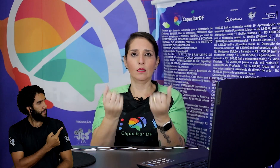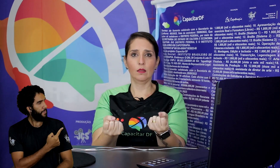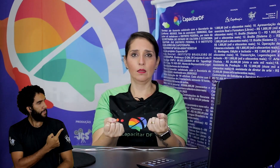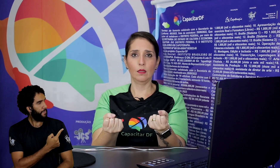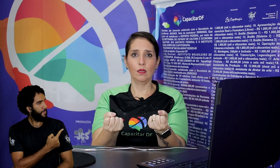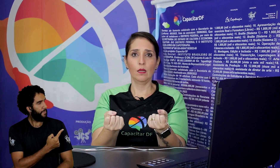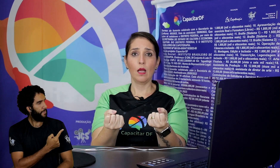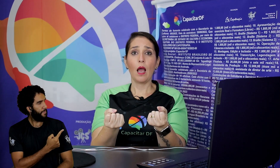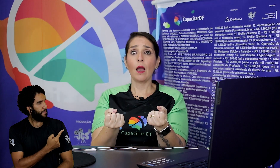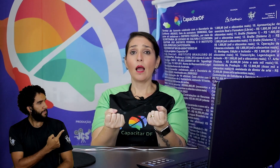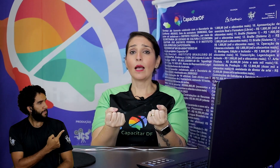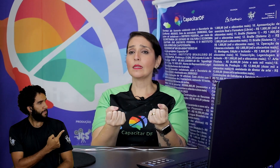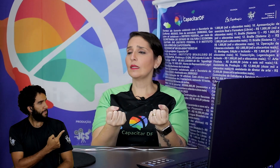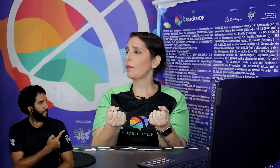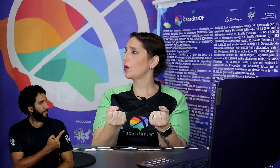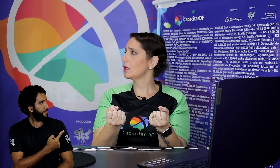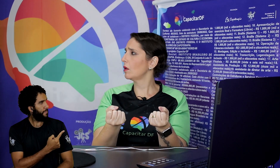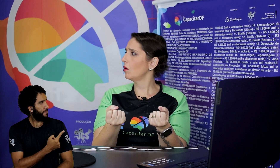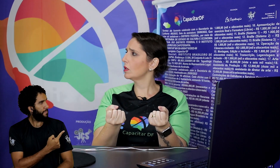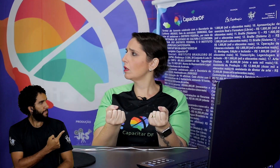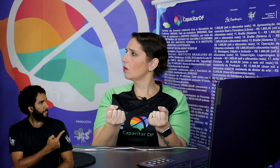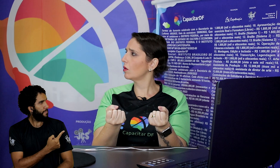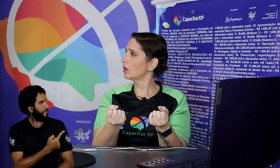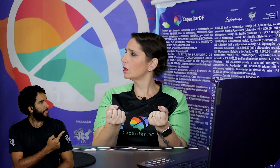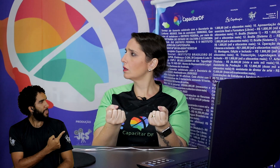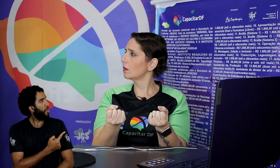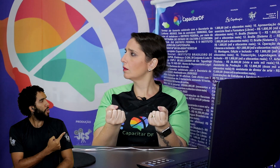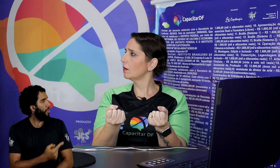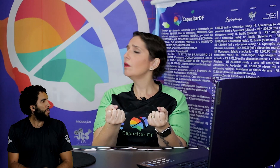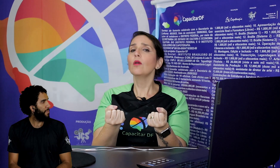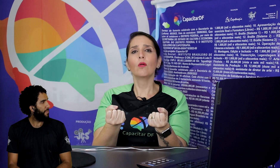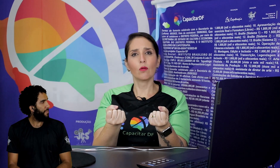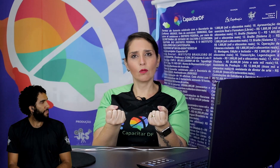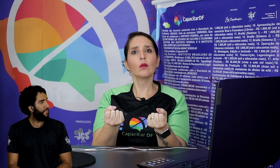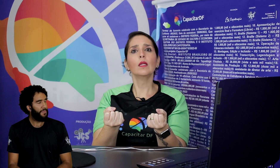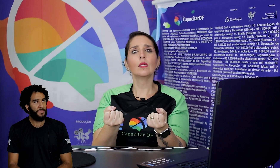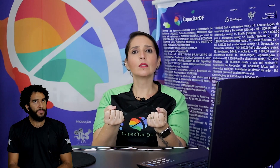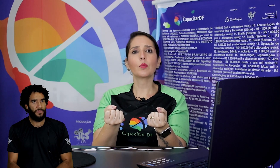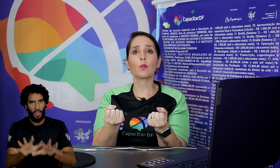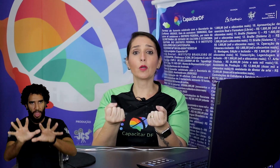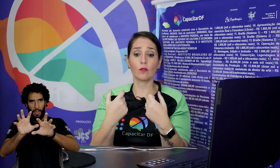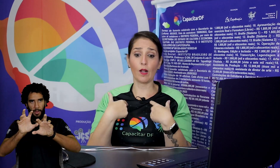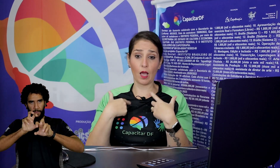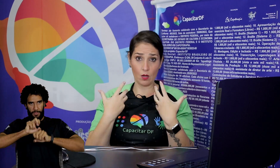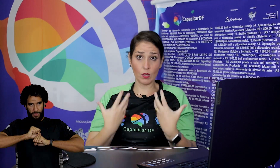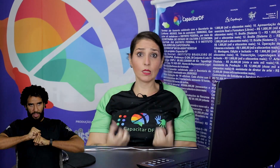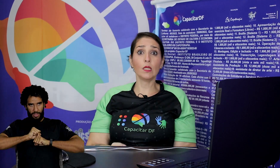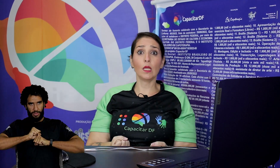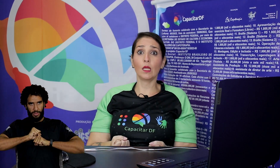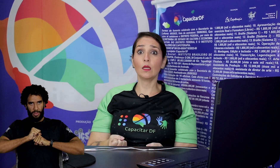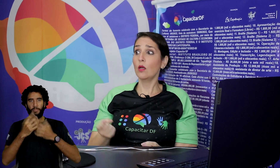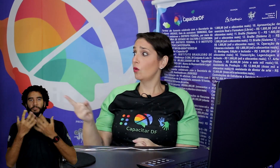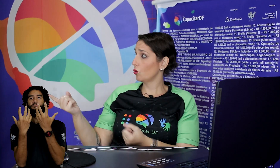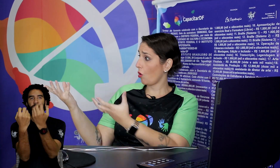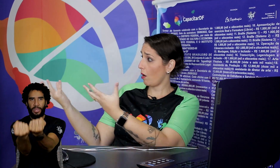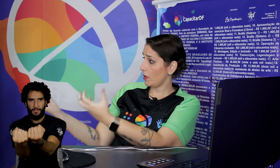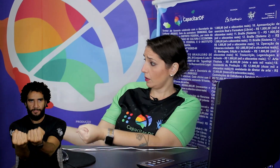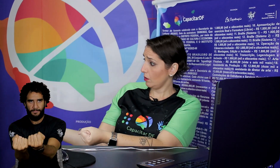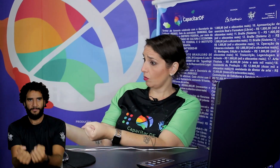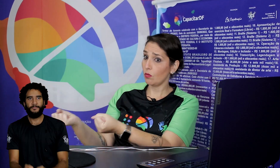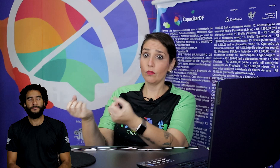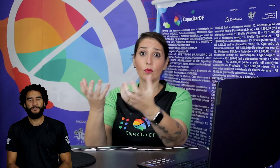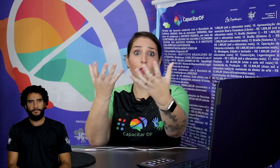Aceitar. Aceitar pode ser com ou sem concordância? Com concordância, porque eu posso falar, eu aceitei, o